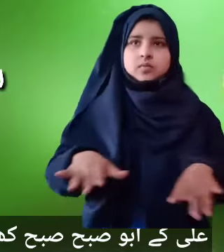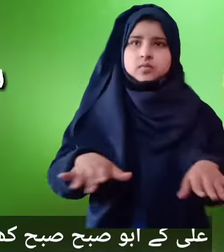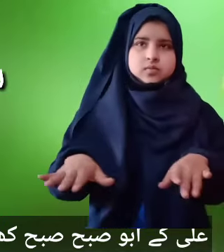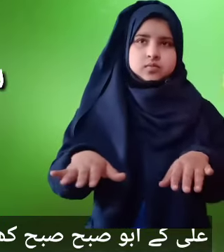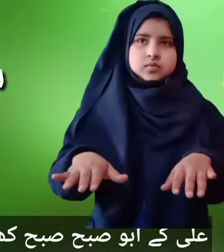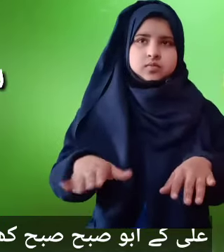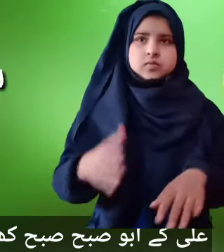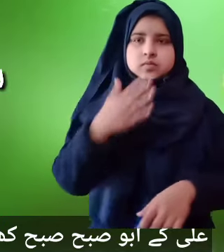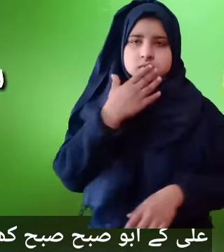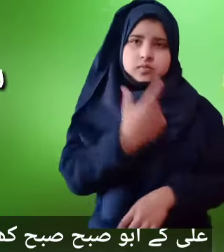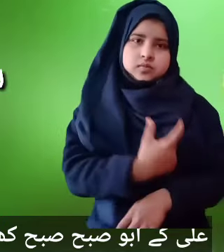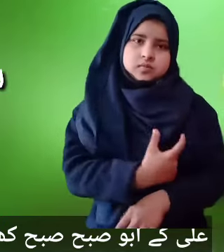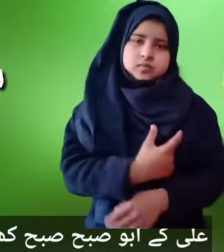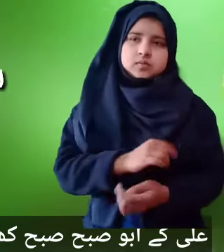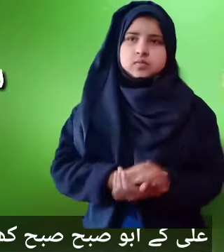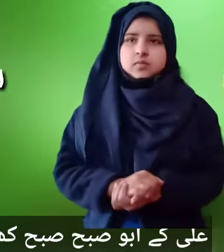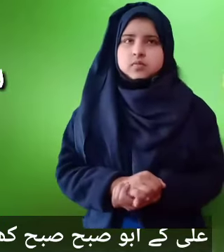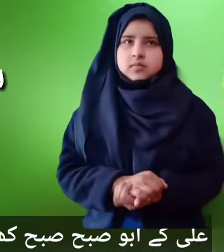सैराब करते हैं।